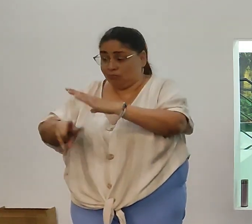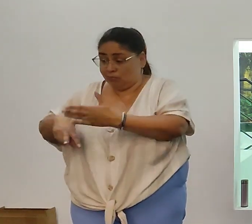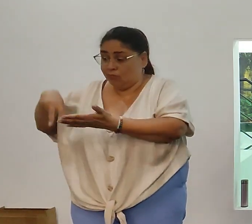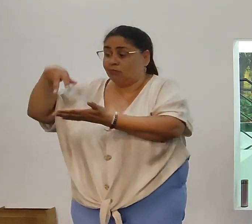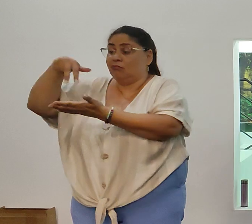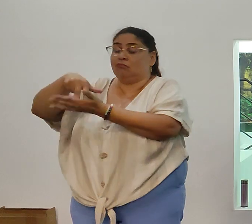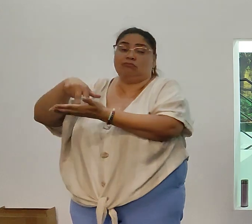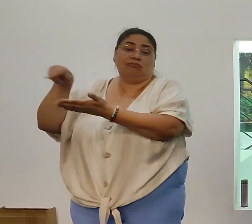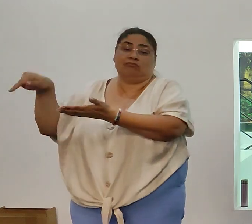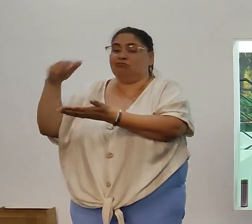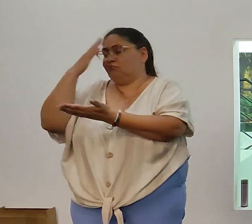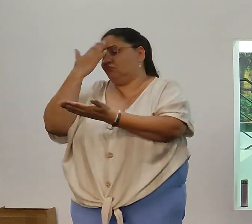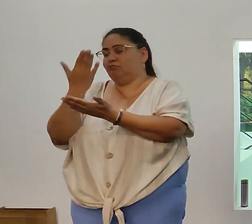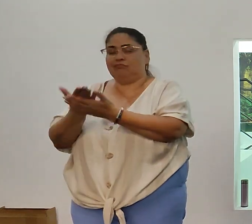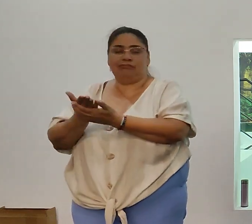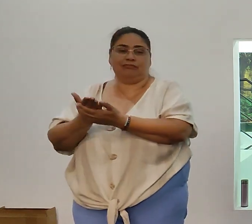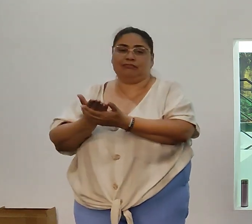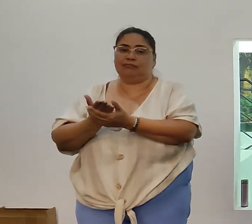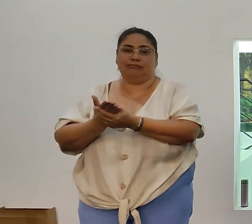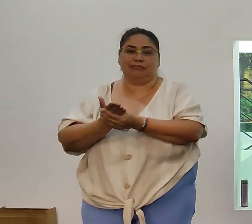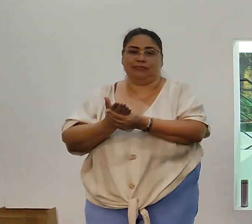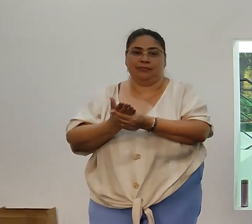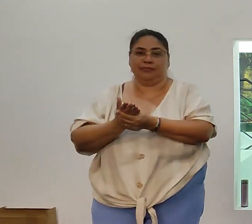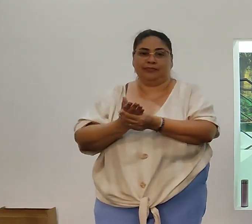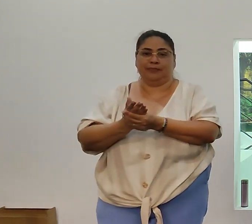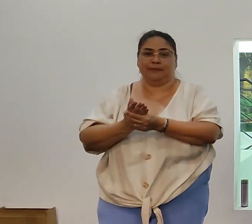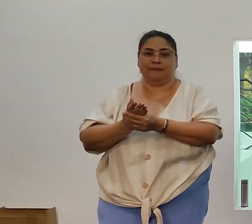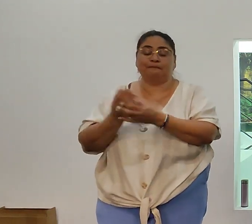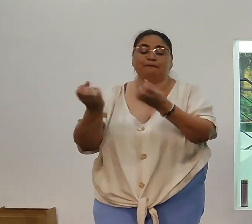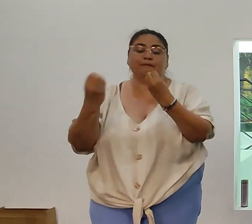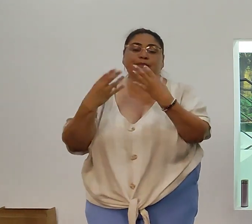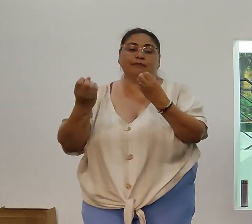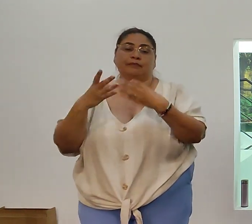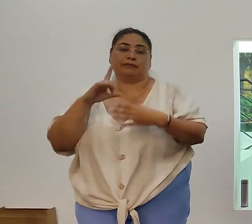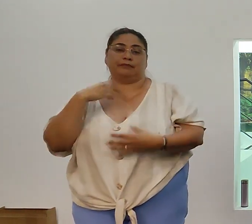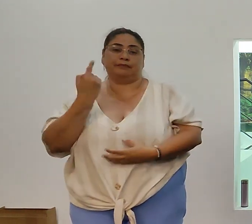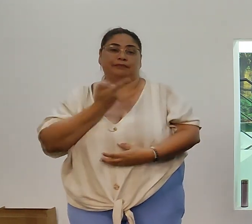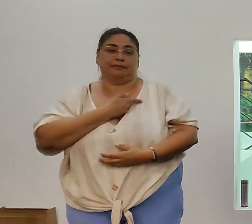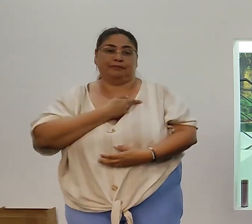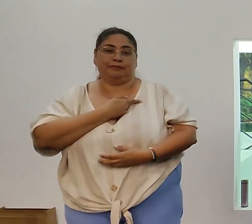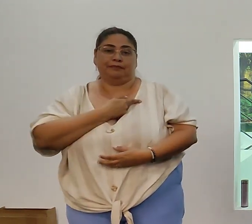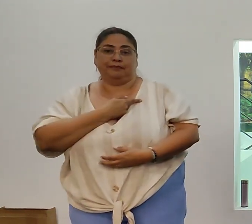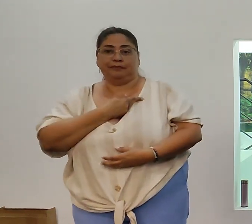alguém, eles não crerão. Sabe o que isso nos ensina?